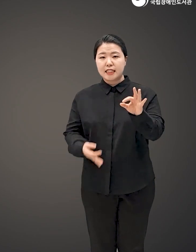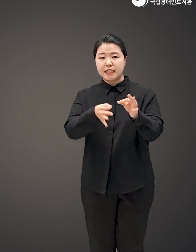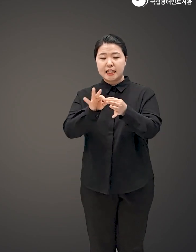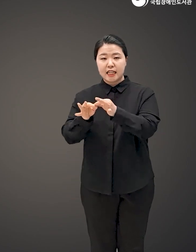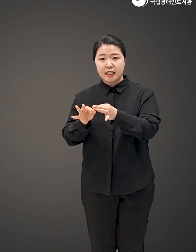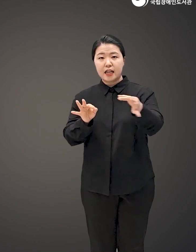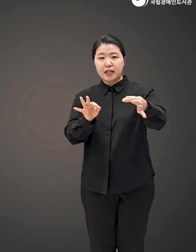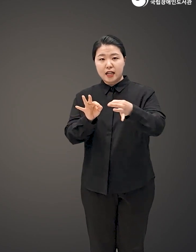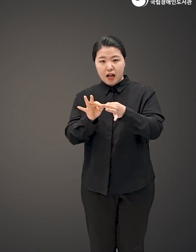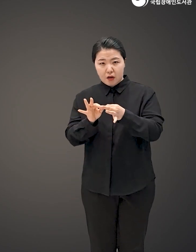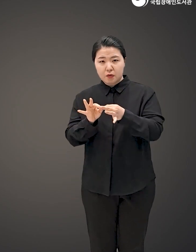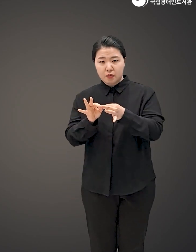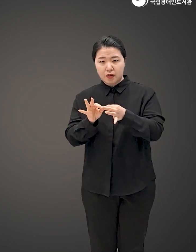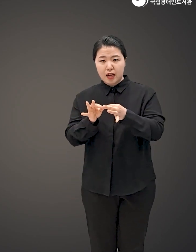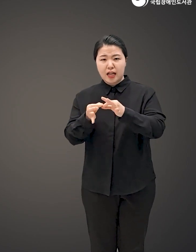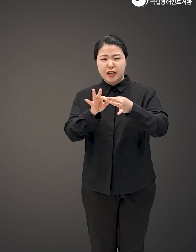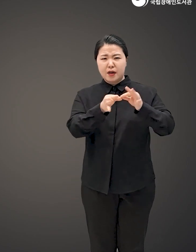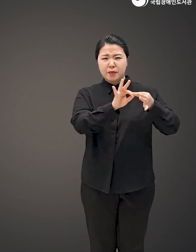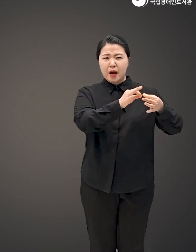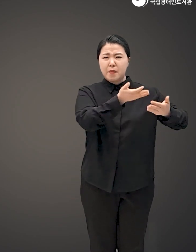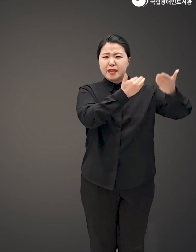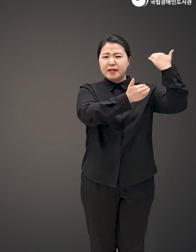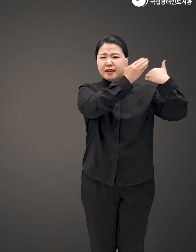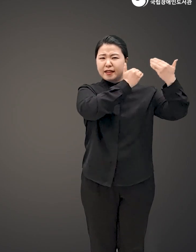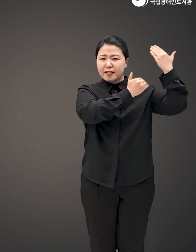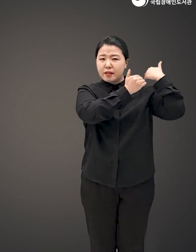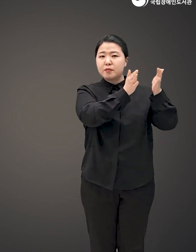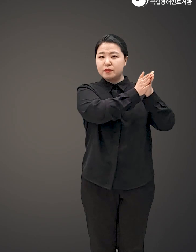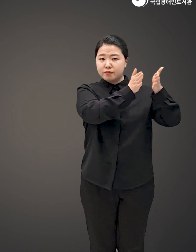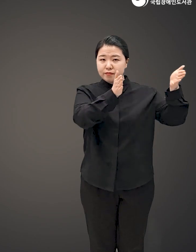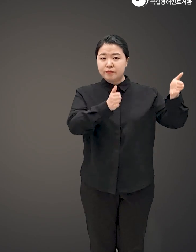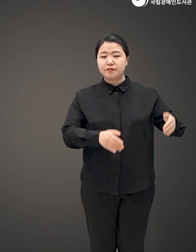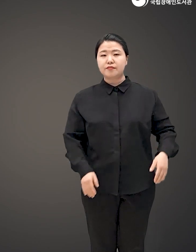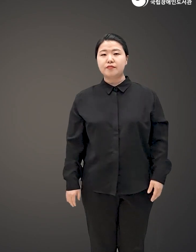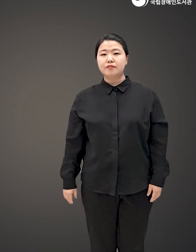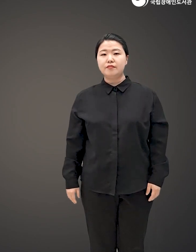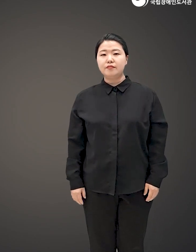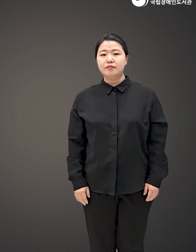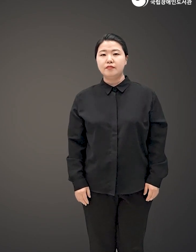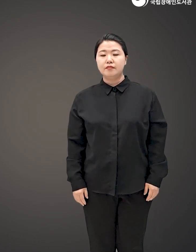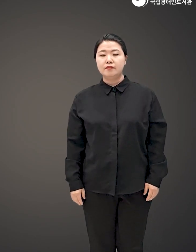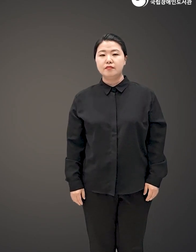당신은 체인에 들어왔고 체인의 역사는 오래전으로 거슬러 올라가요.